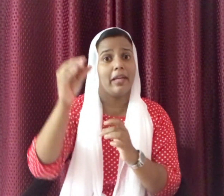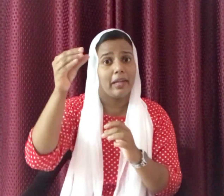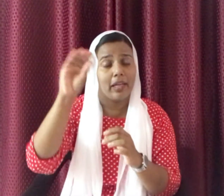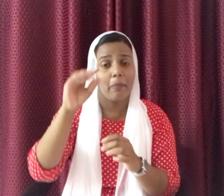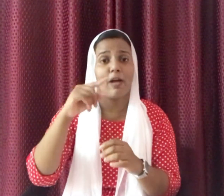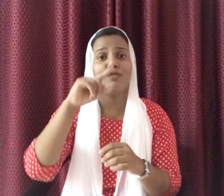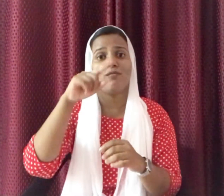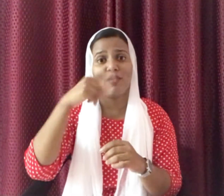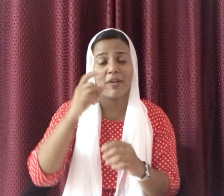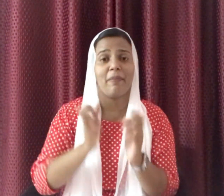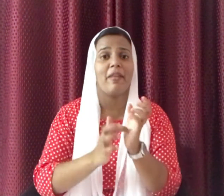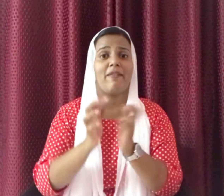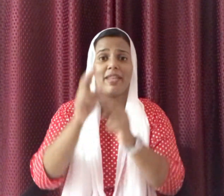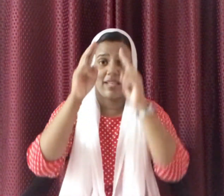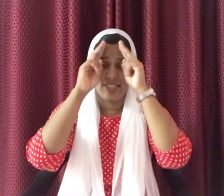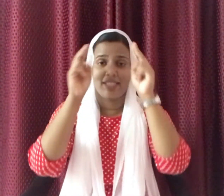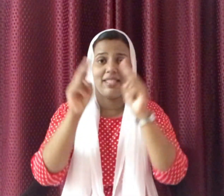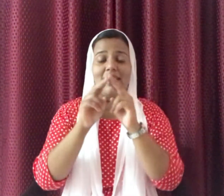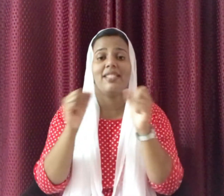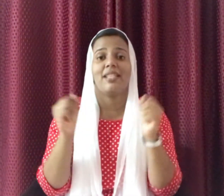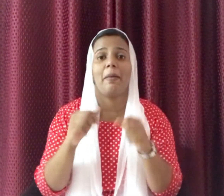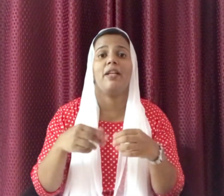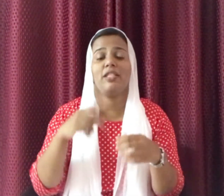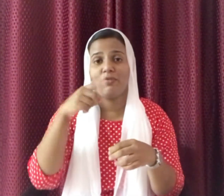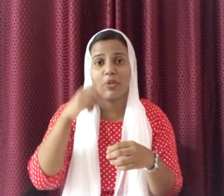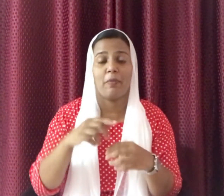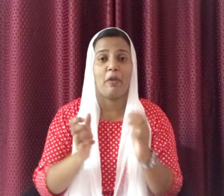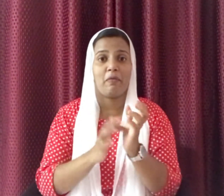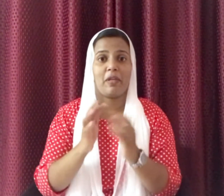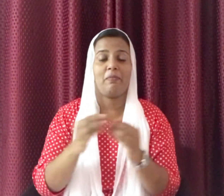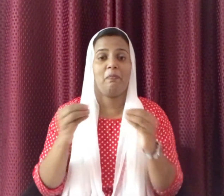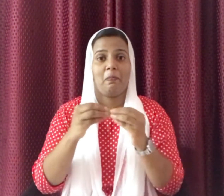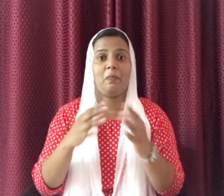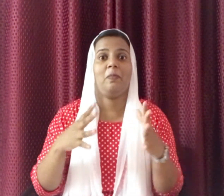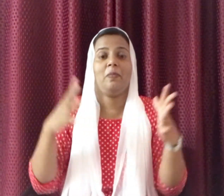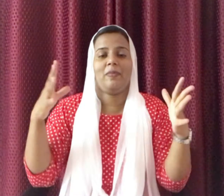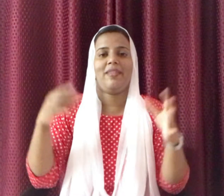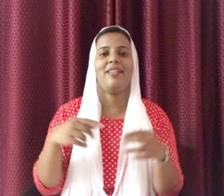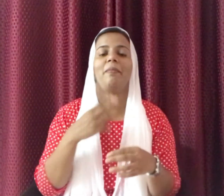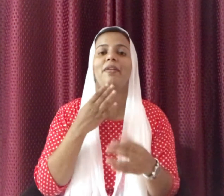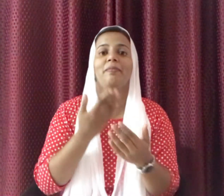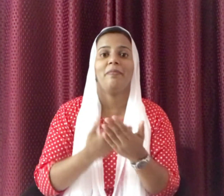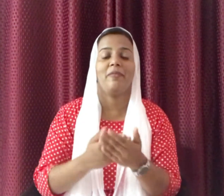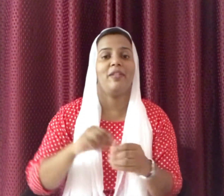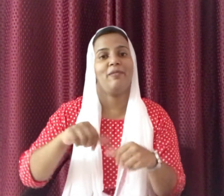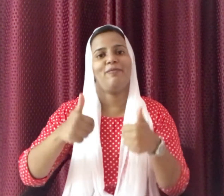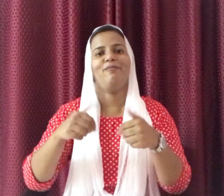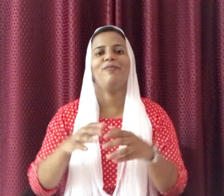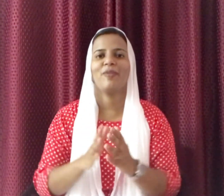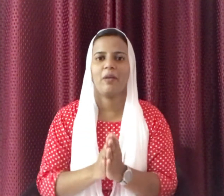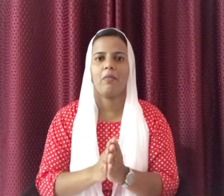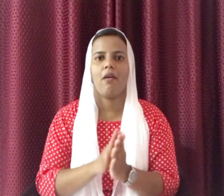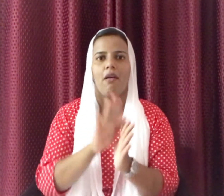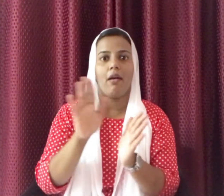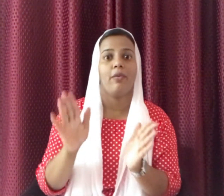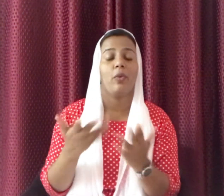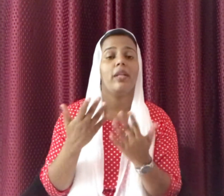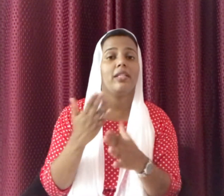വസിക്കും, ദൈവിക സമാധാനത്തിൽ വസിക്കും, ദൈവിക അഭിവൃദ്ധിയിൽ വസിക്കും, ദൈവിക നന്മയിൽ വസിക്കും. എന്ത് നമ്മൾ വിട്ടുകളയുമ്പോൾ? നമ്മൾ